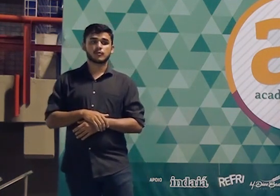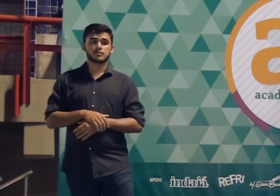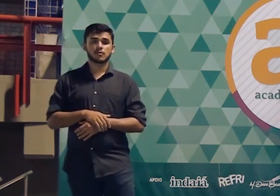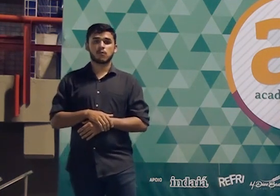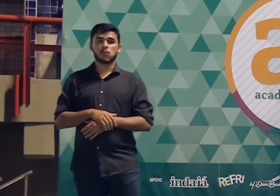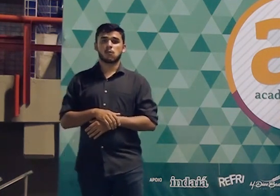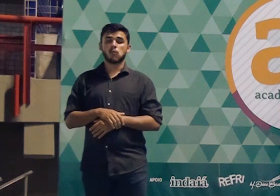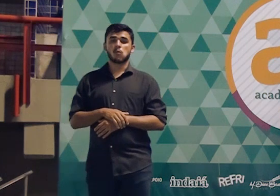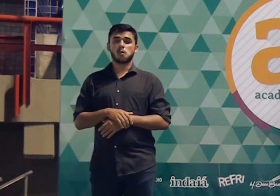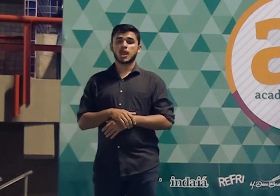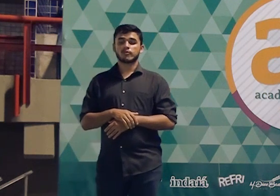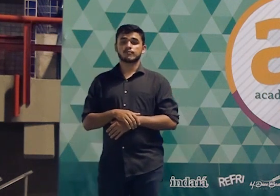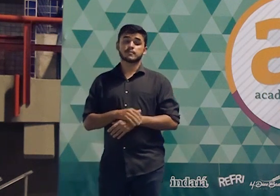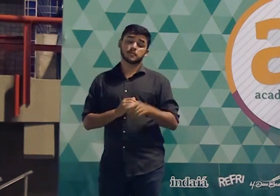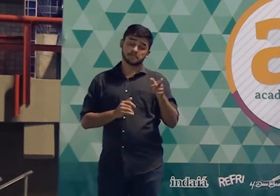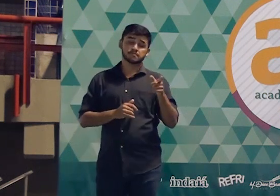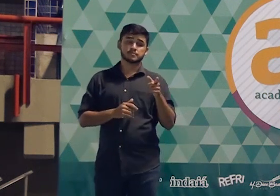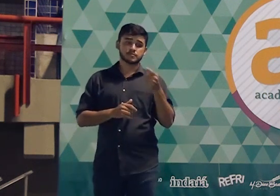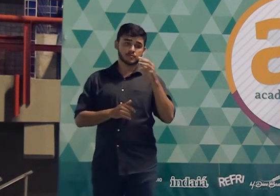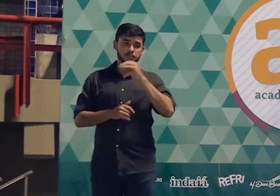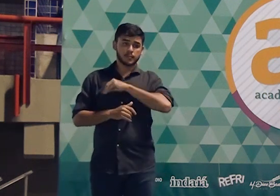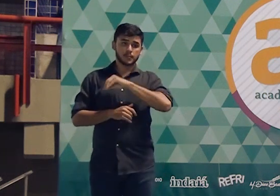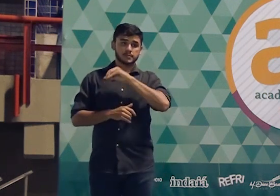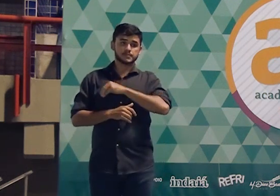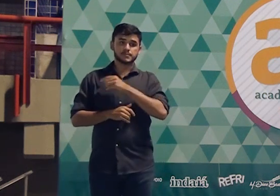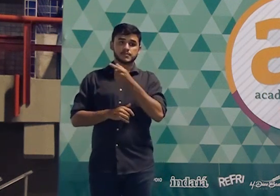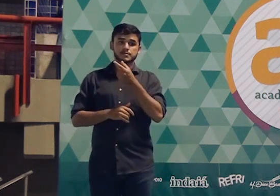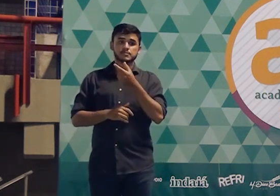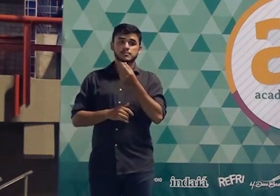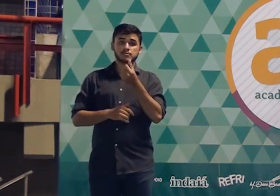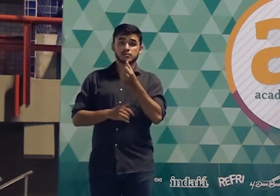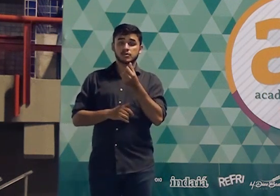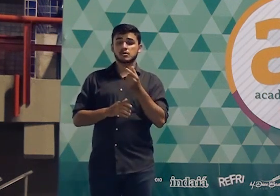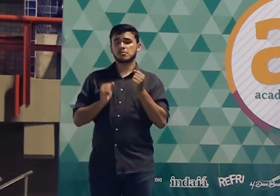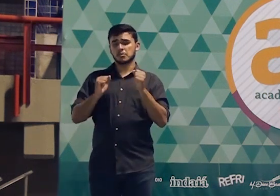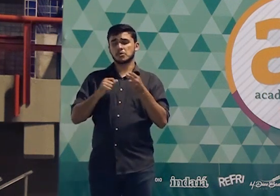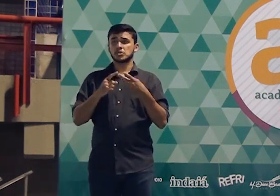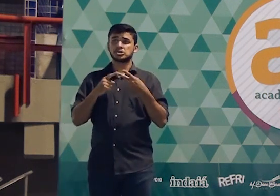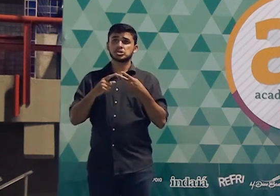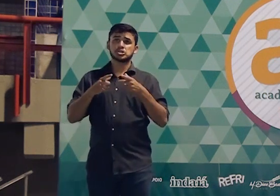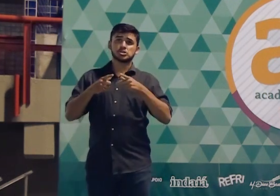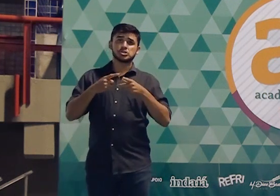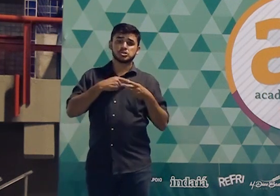barata? Podia ser na China. Podia ser no Vietnã.